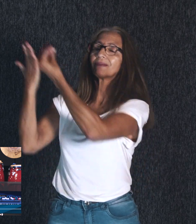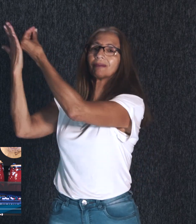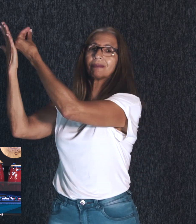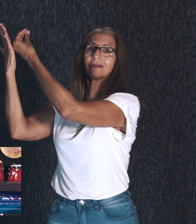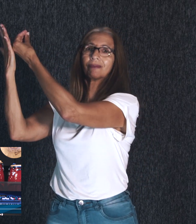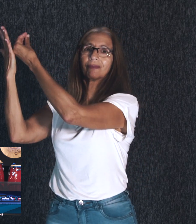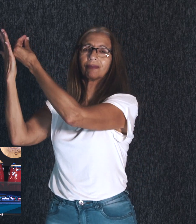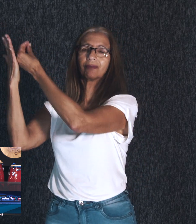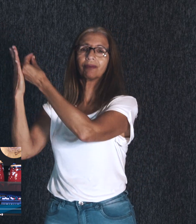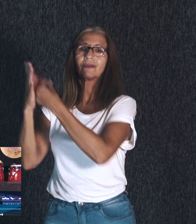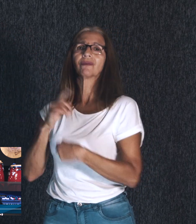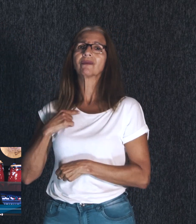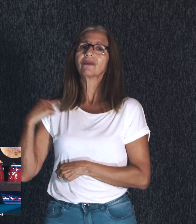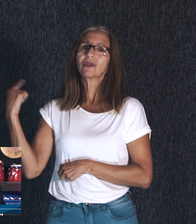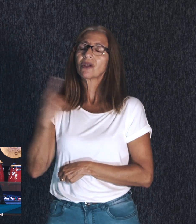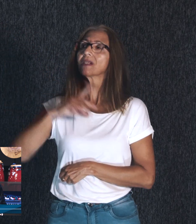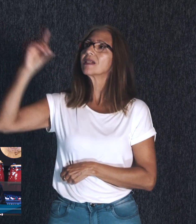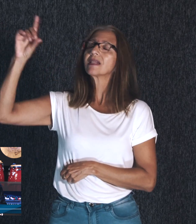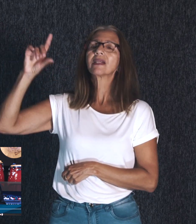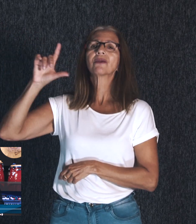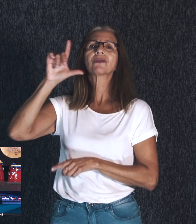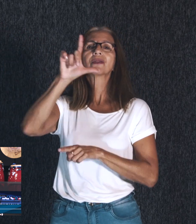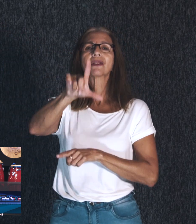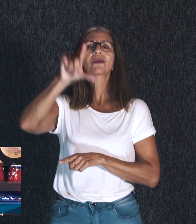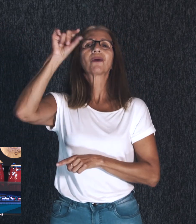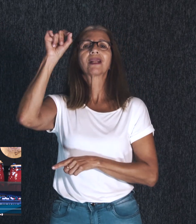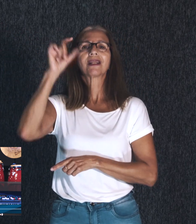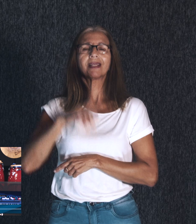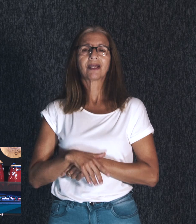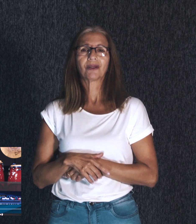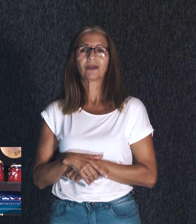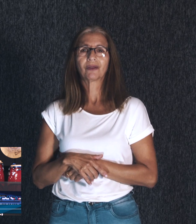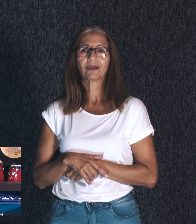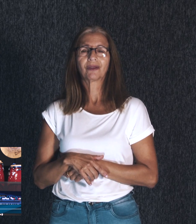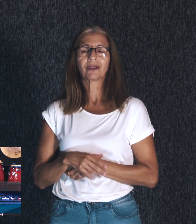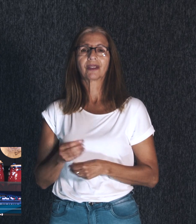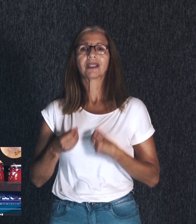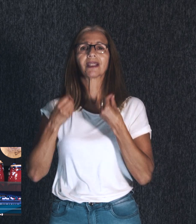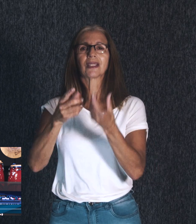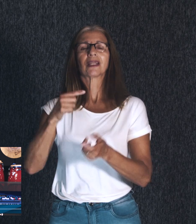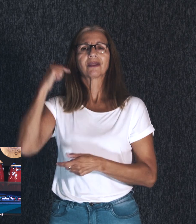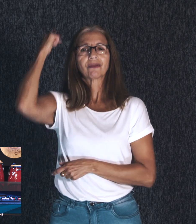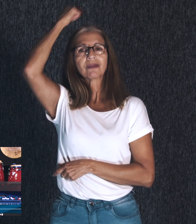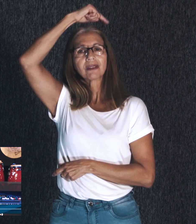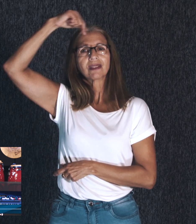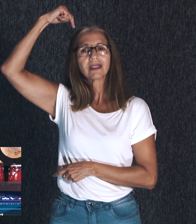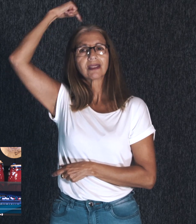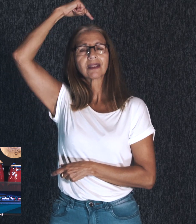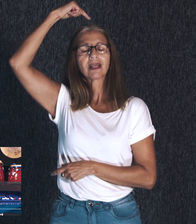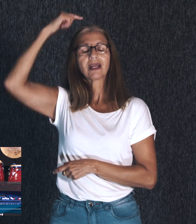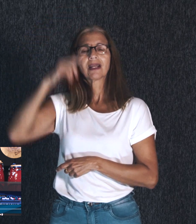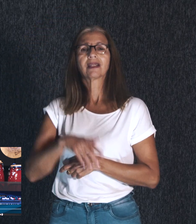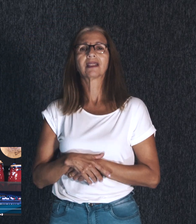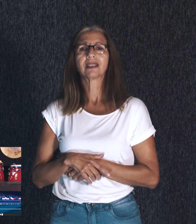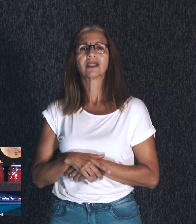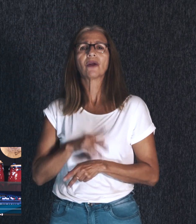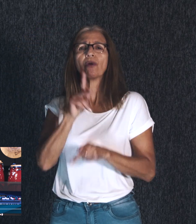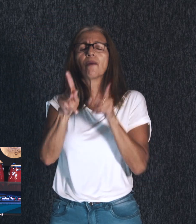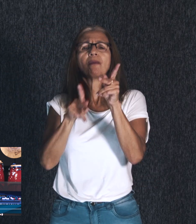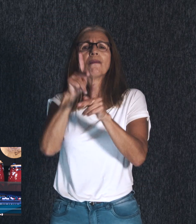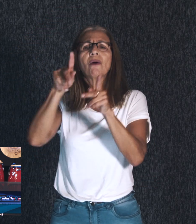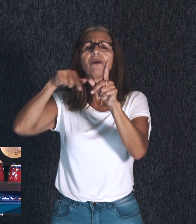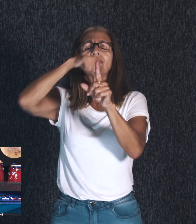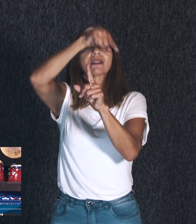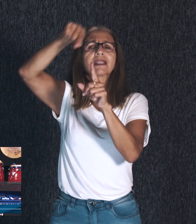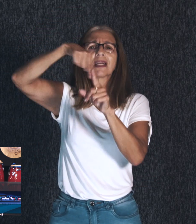eleita, sacerdócio real. Nós somos nação santa e povo adquirido de Deus. Então creia